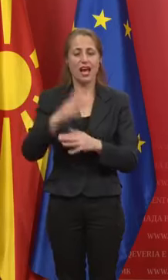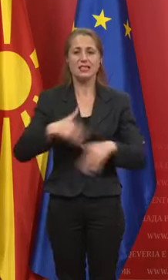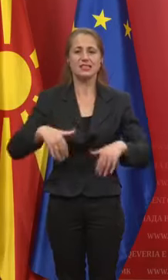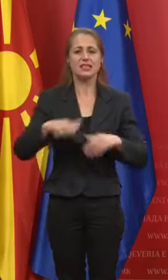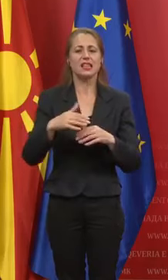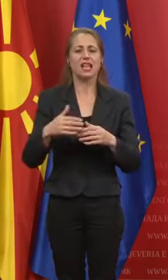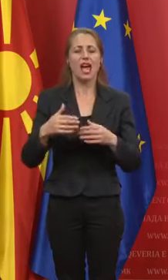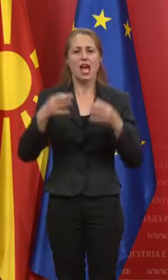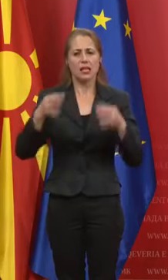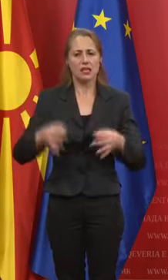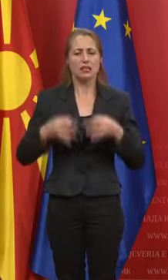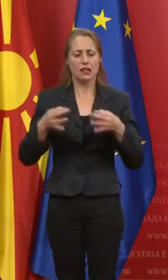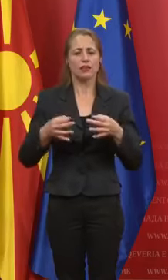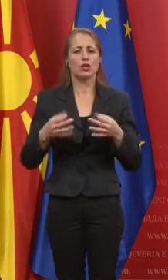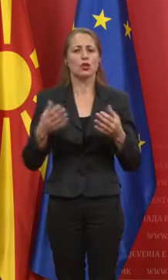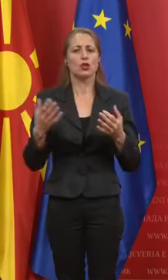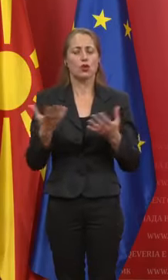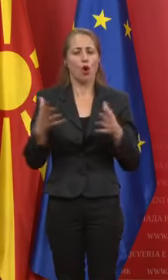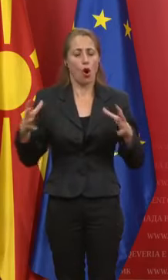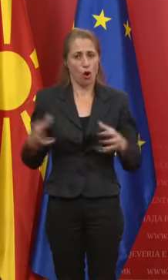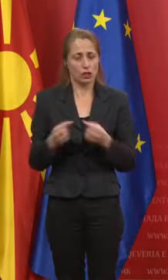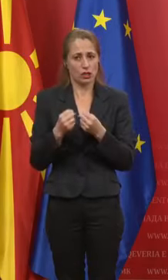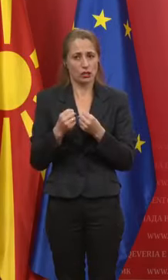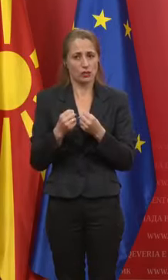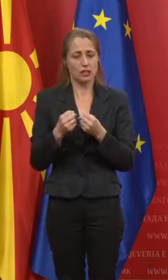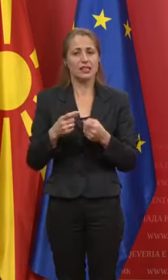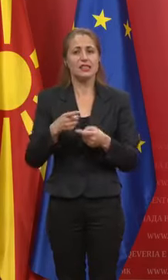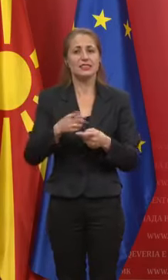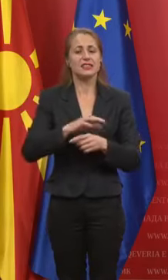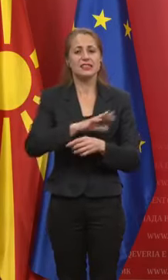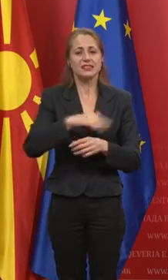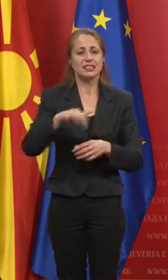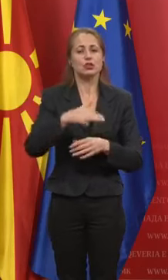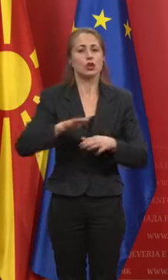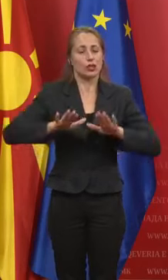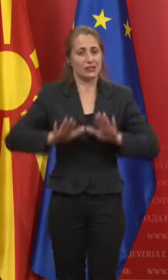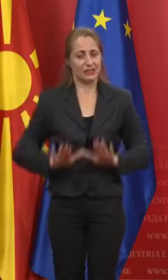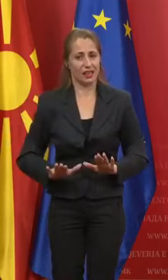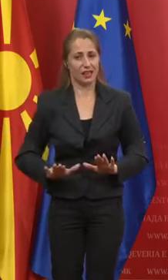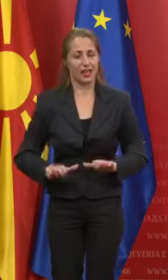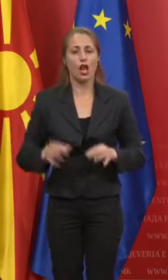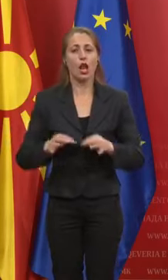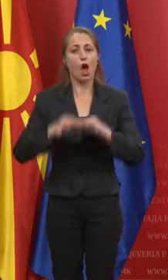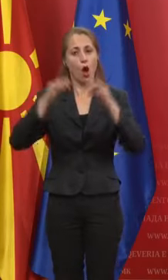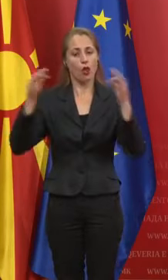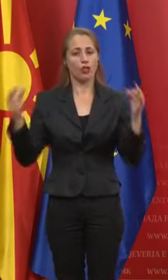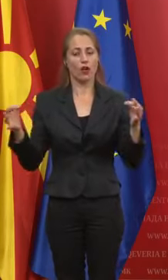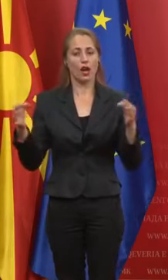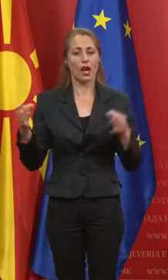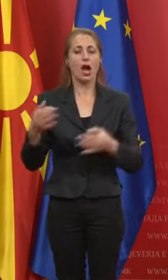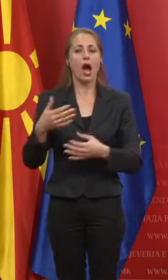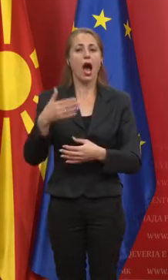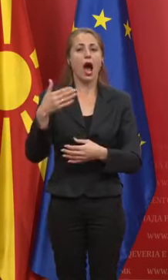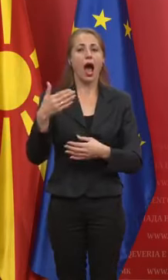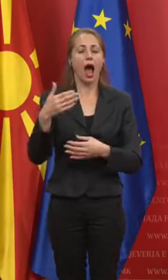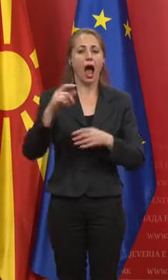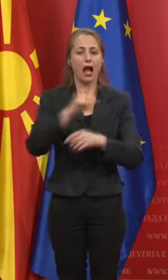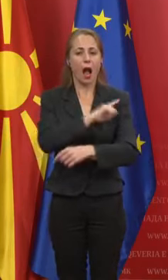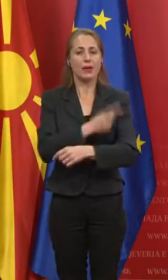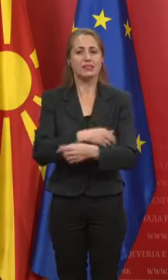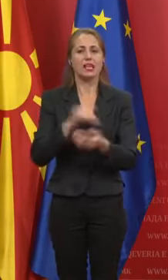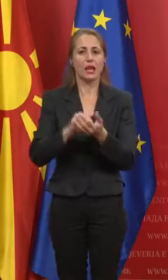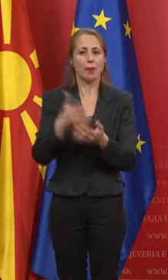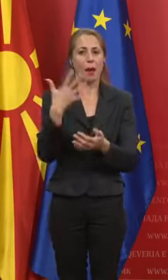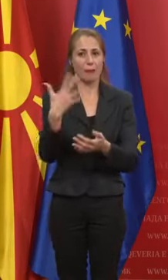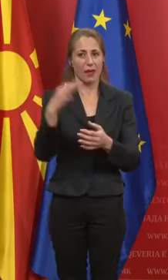кои што се организираат од сега натаму се со седење. Притоа на отворено капацитетот да исполне 50%,